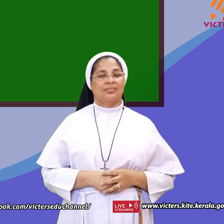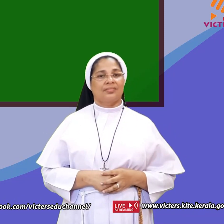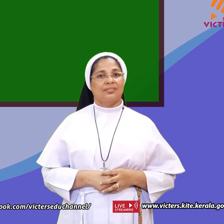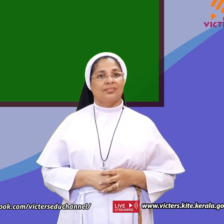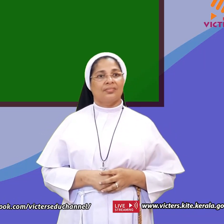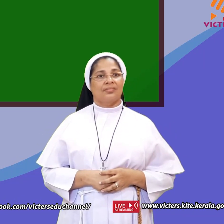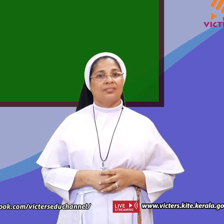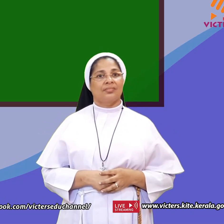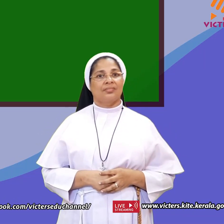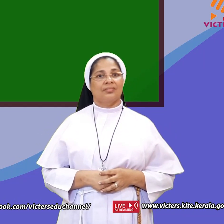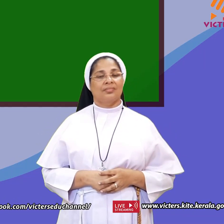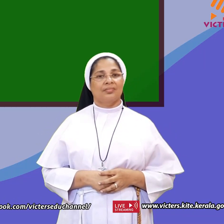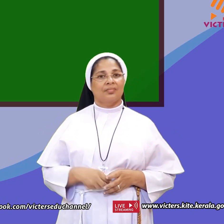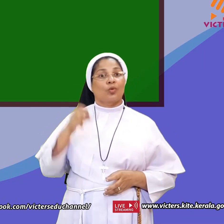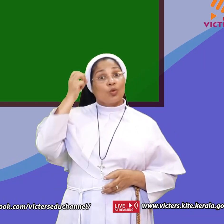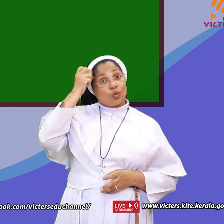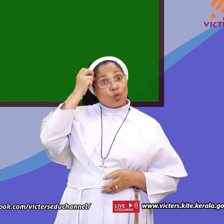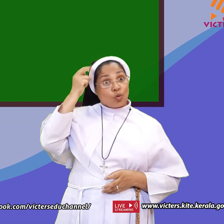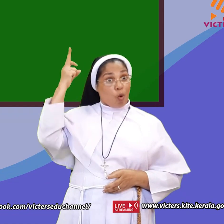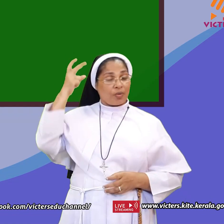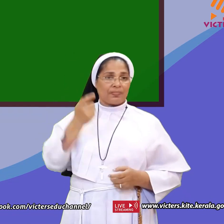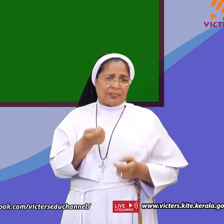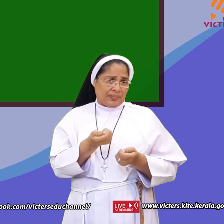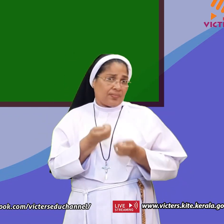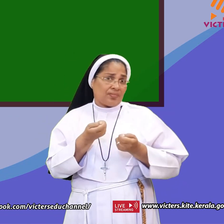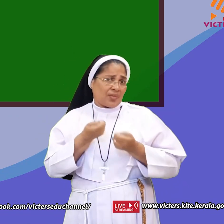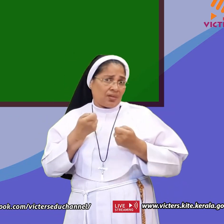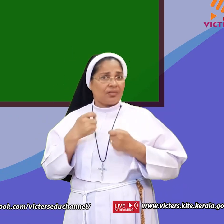കോപം നിയന്ത്രിച്ചാൽ മാത്രമേ നമുക്ക് ലക്ഷ്യത്തിലെത്തിച്ചേരാൻ കഴിയൂ.